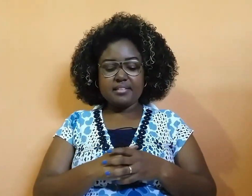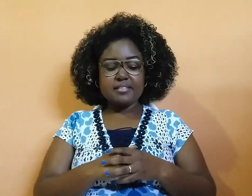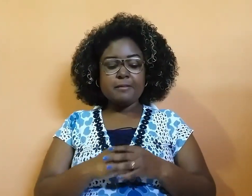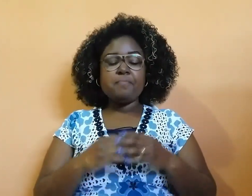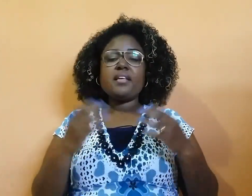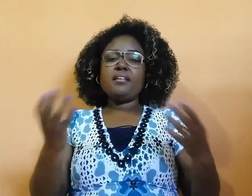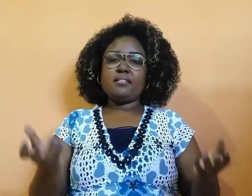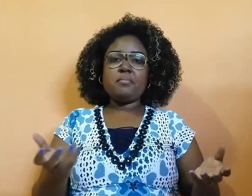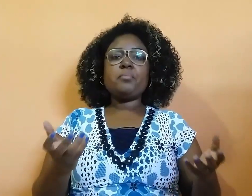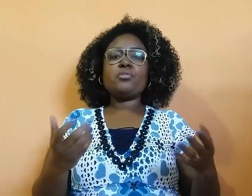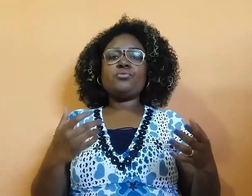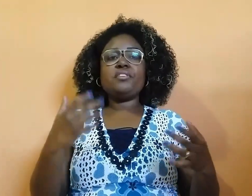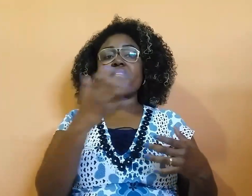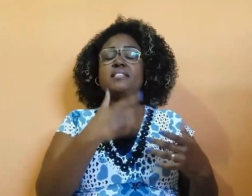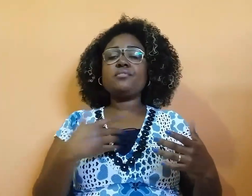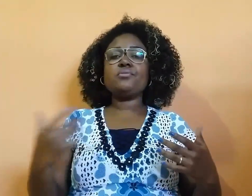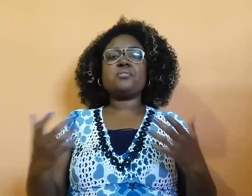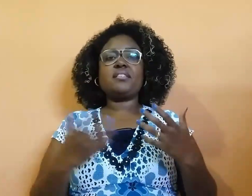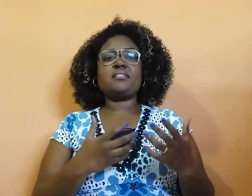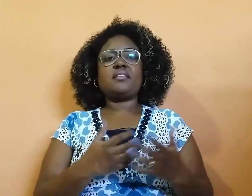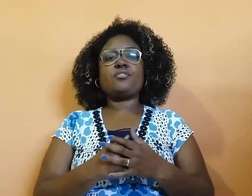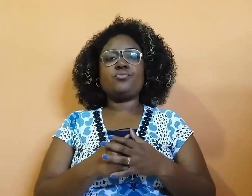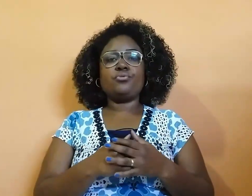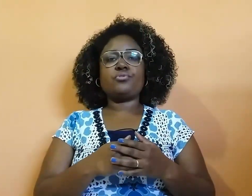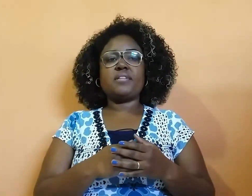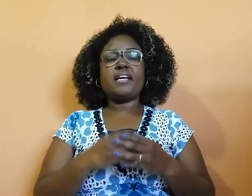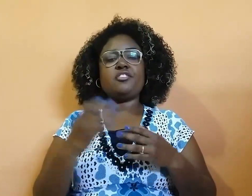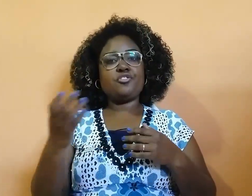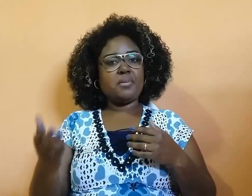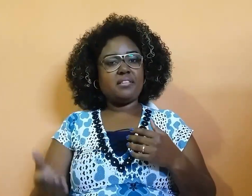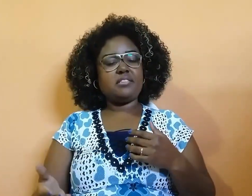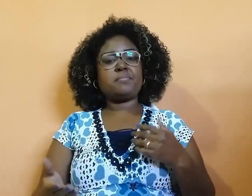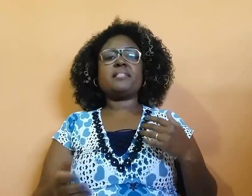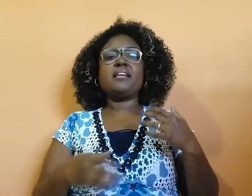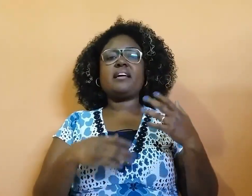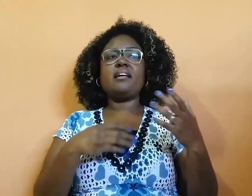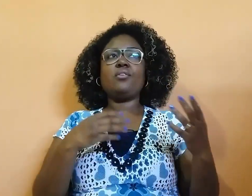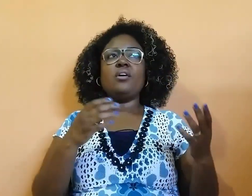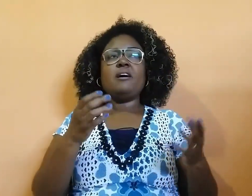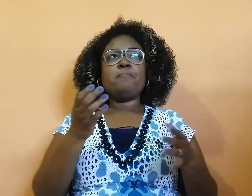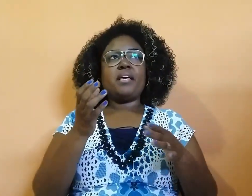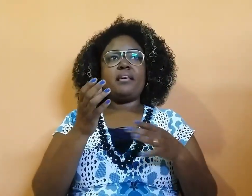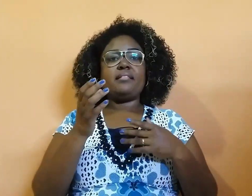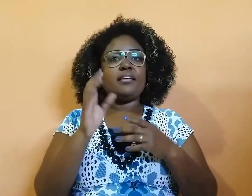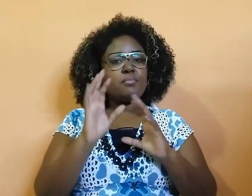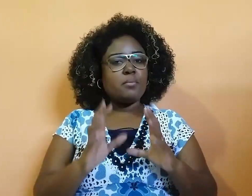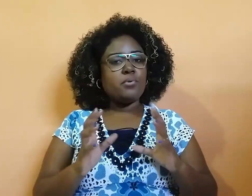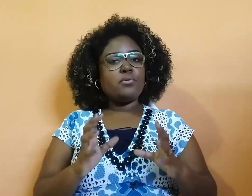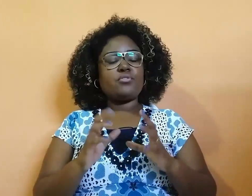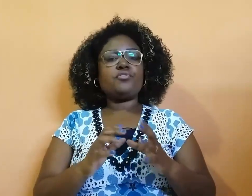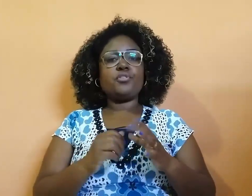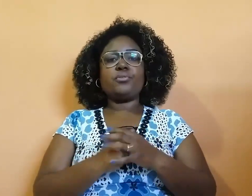e também procuro fazer uso desses recursos médio ventre espacial é ter uma boa configuração